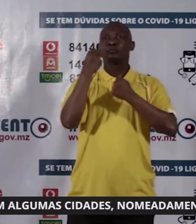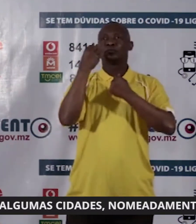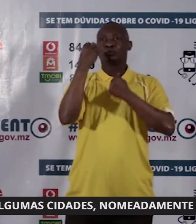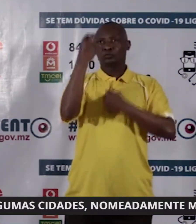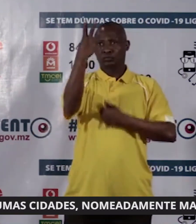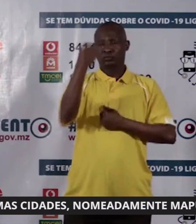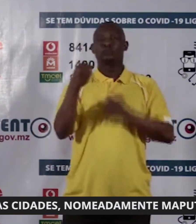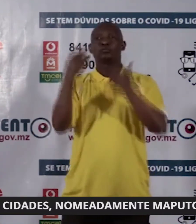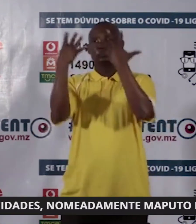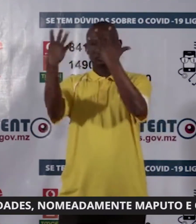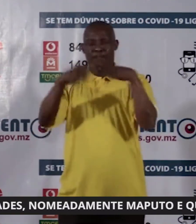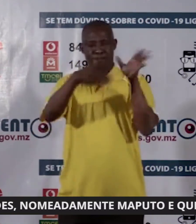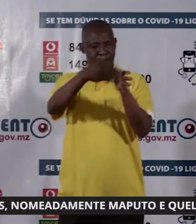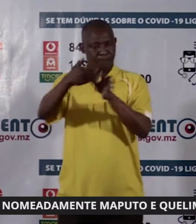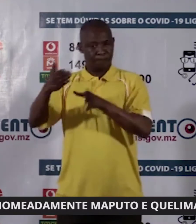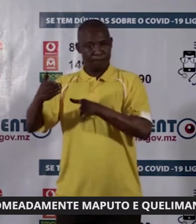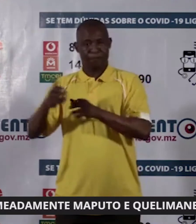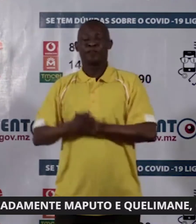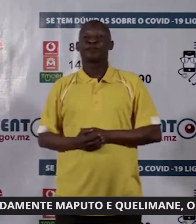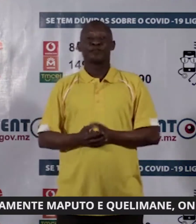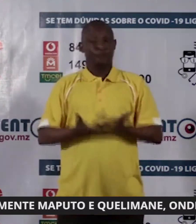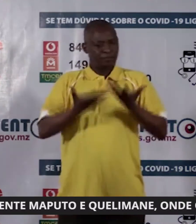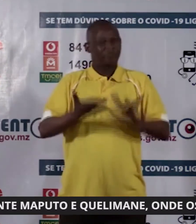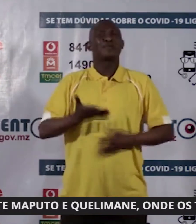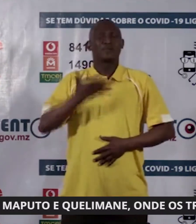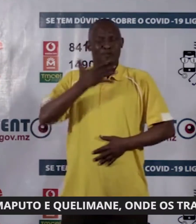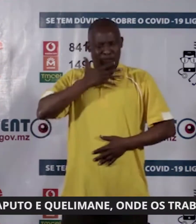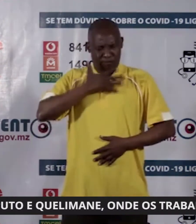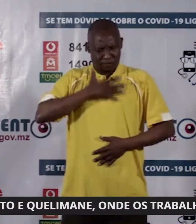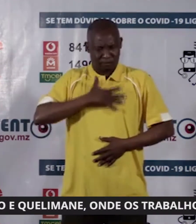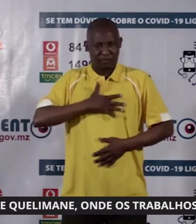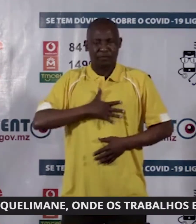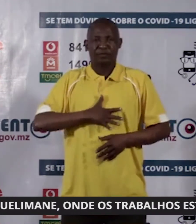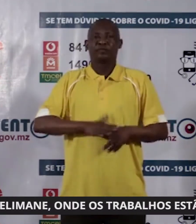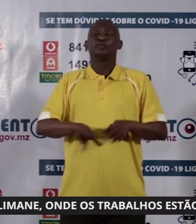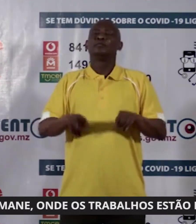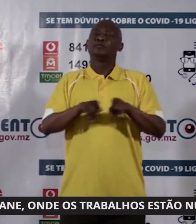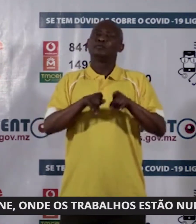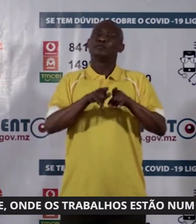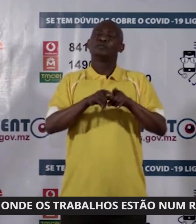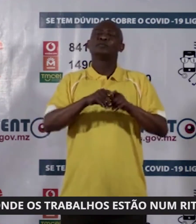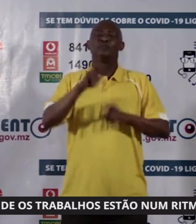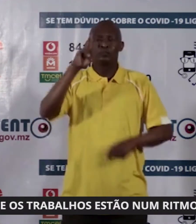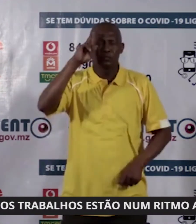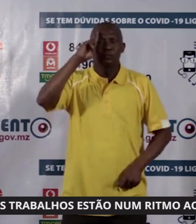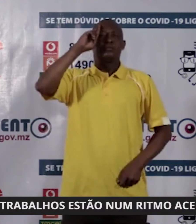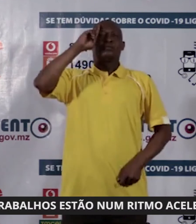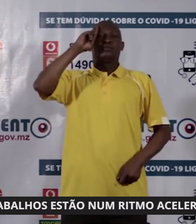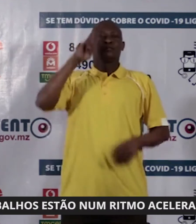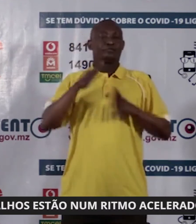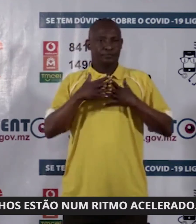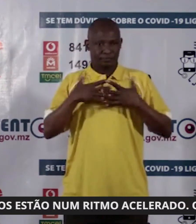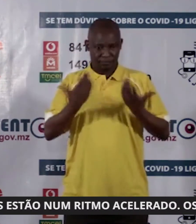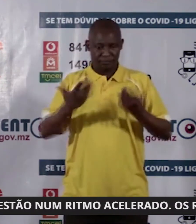Queremos, mais uma vez, usar desta plataforma de comunicação para lembrar que a chave para enfrentar